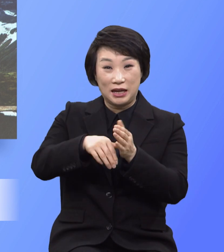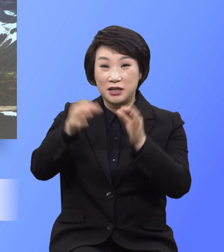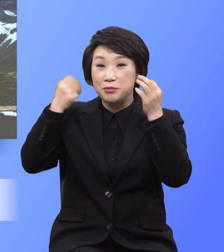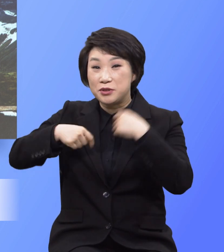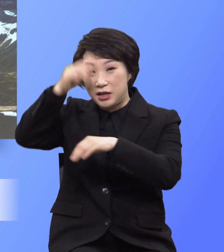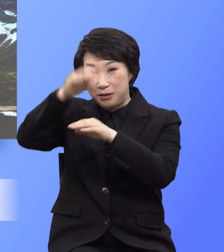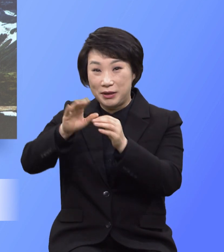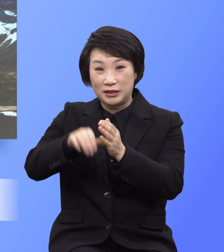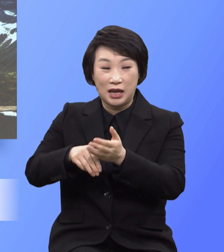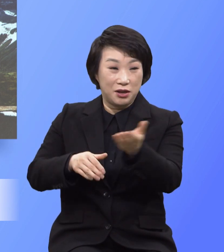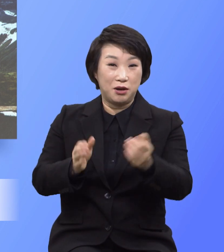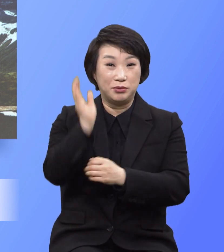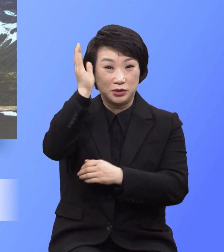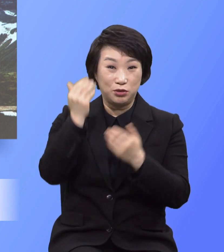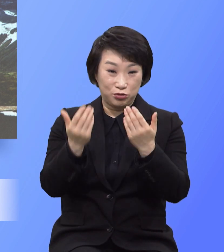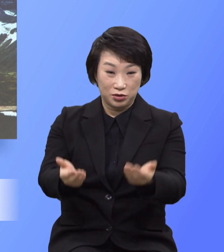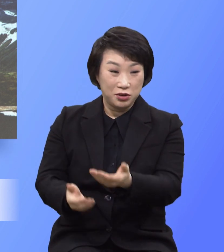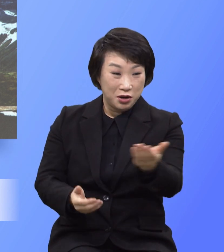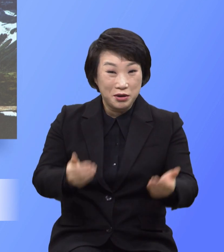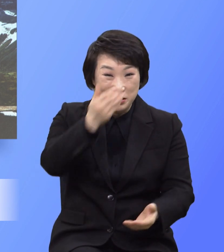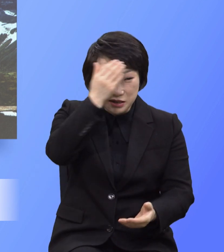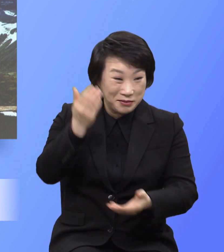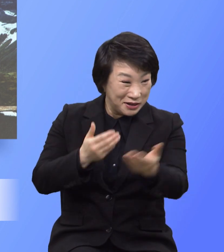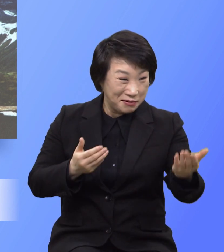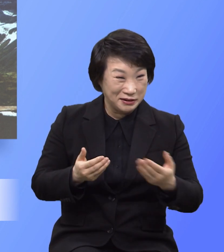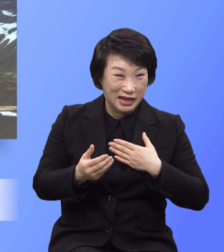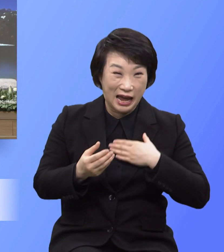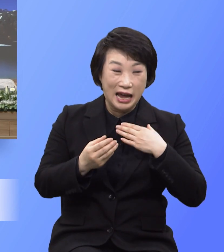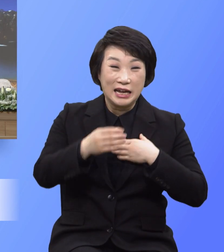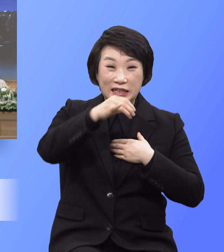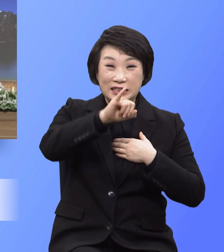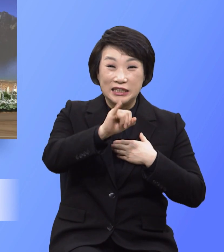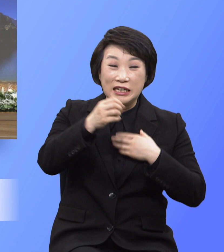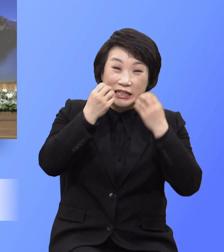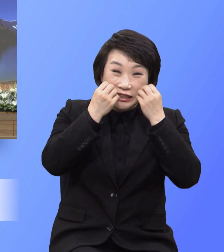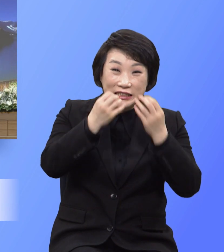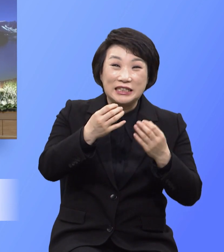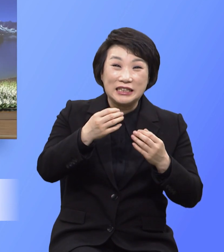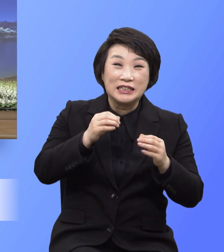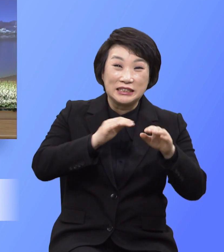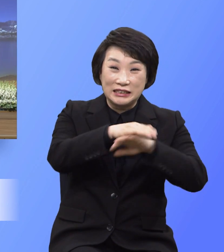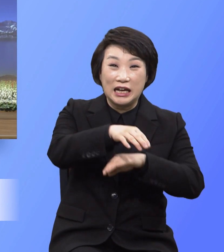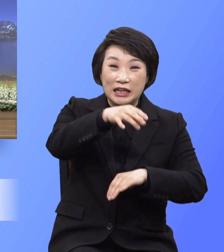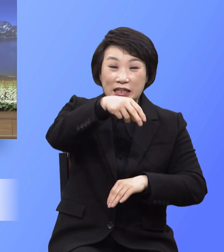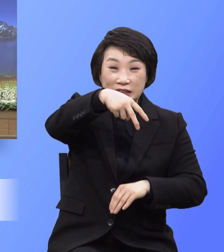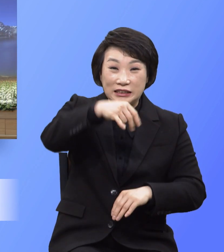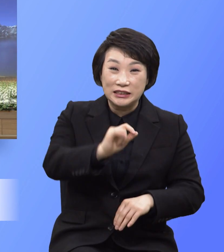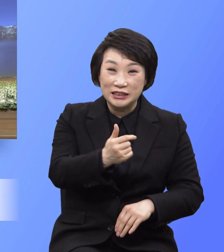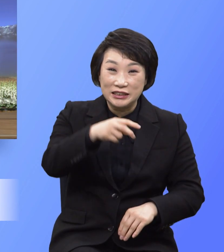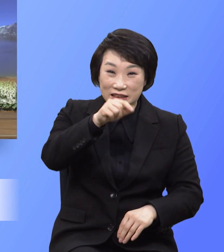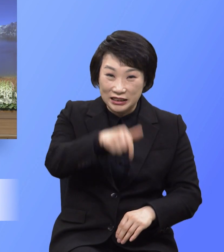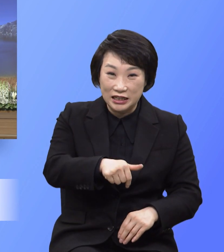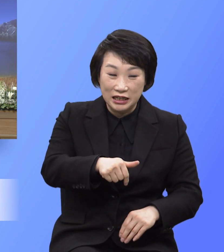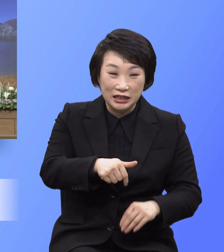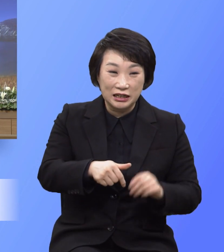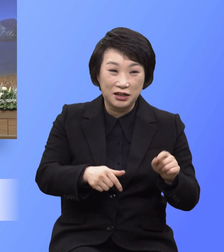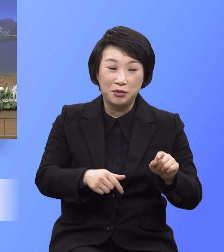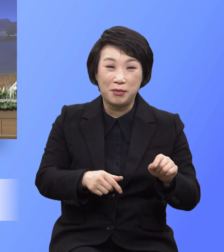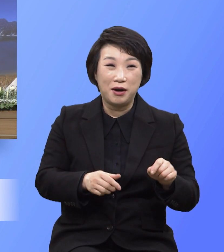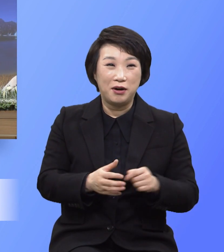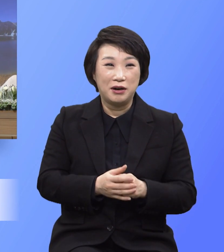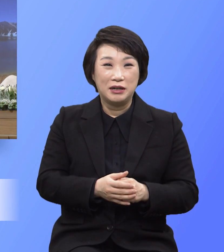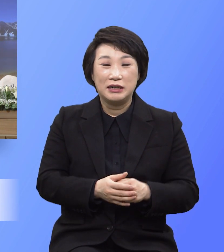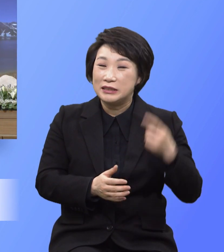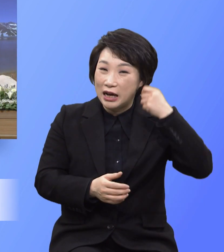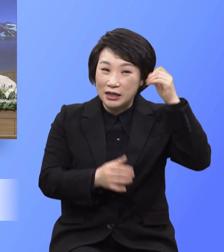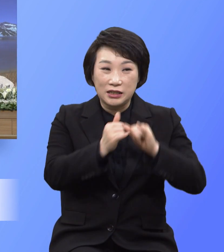젊은이들 조금 신시라고 생각하는 사람들, 당신은 종교가 뭡니까?